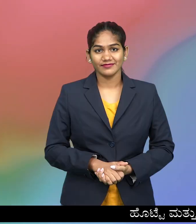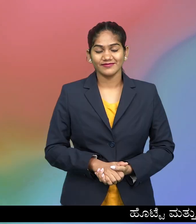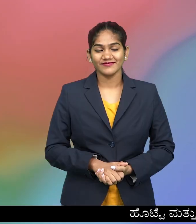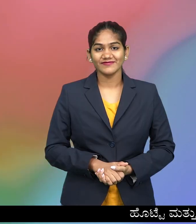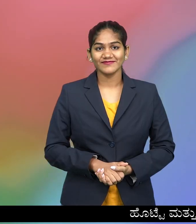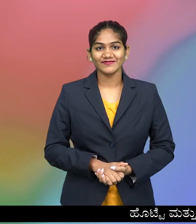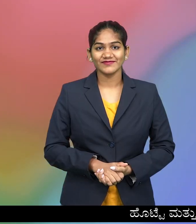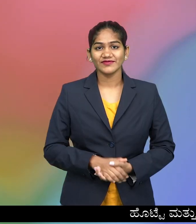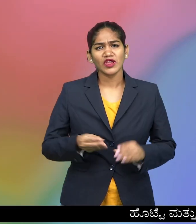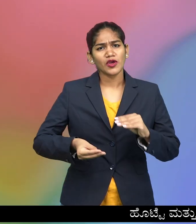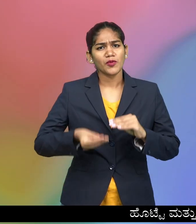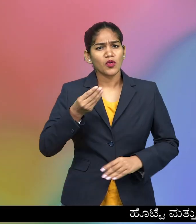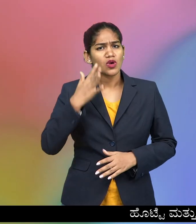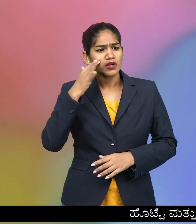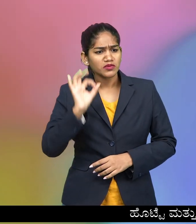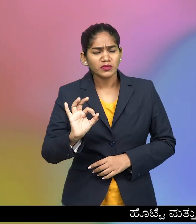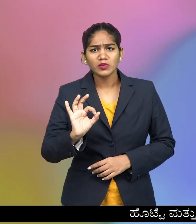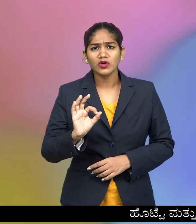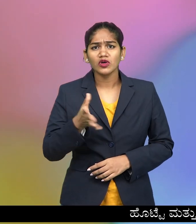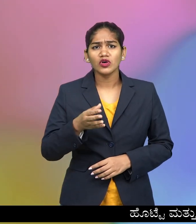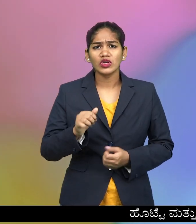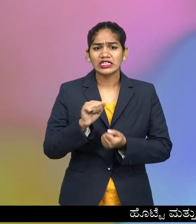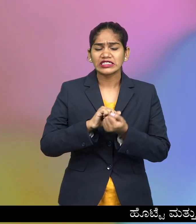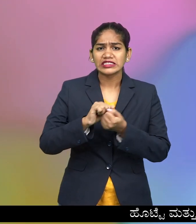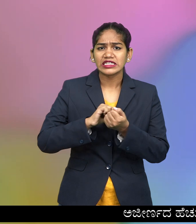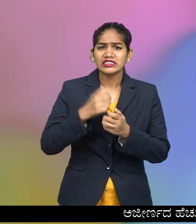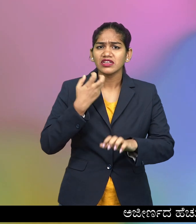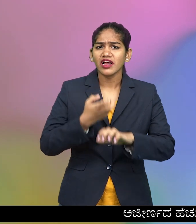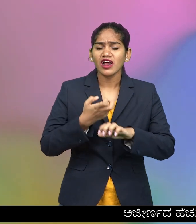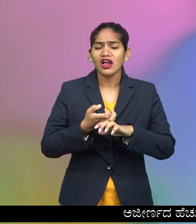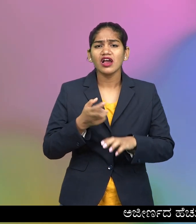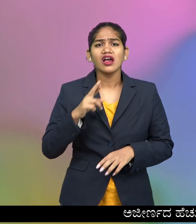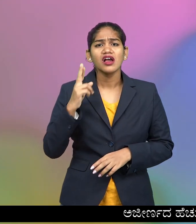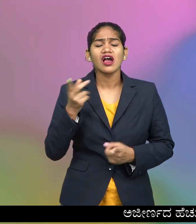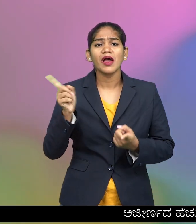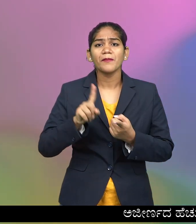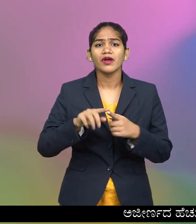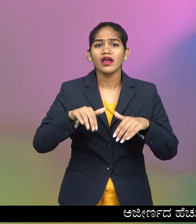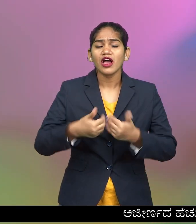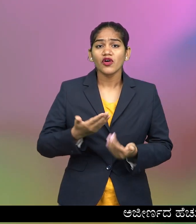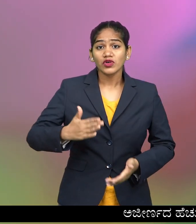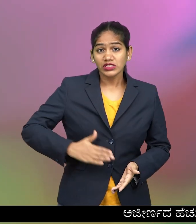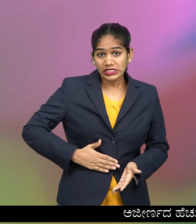ಹೊಟ್ಟೆ ಮತ್ತು ಡ್ಯುವೆಡ್ನಲ್ ಹಣ್ಣುಗಳಿಂದ ಅಜೀರ್ಣದ ಹೆಚ್ಚು ಗಂಭೀರ ರೂಪ ಉಂಟಾಗುತ್ತದೆ.